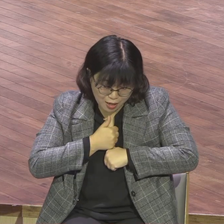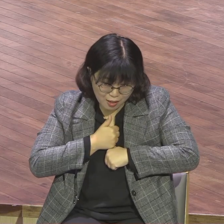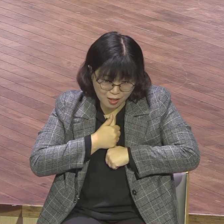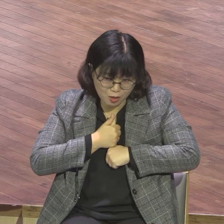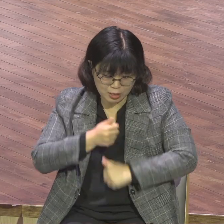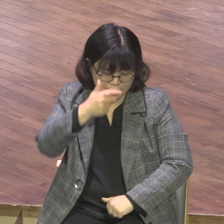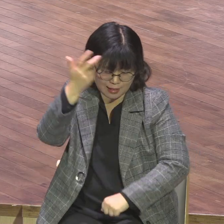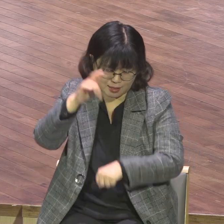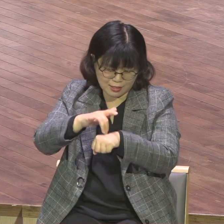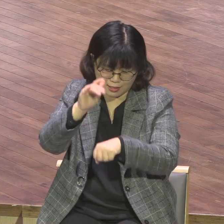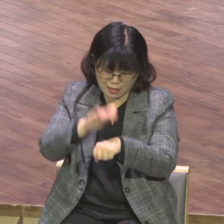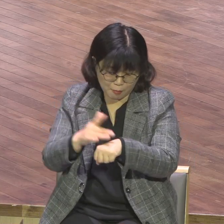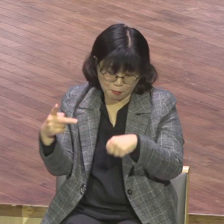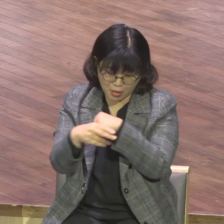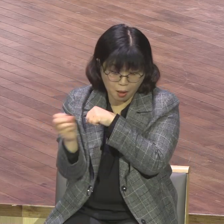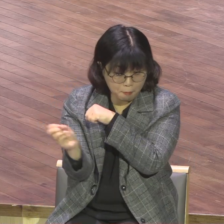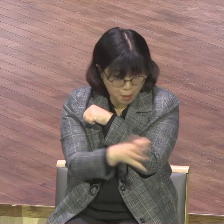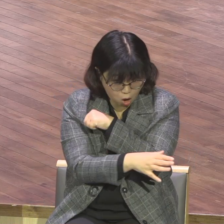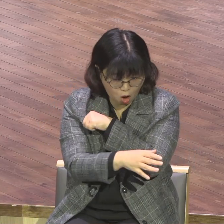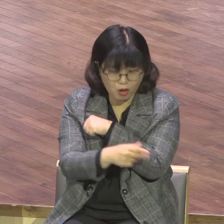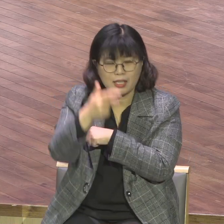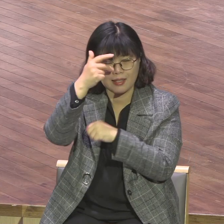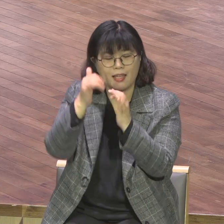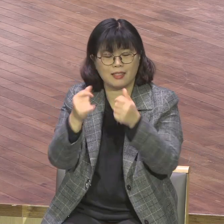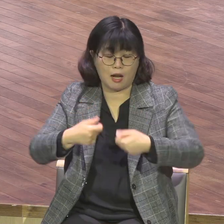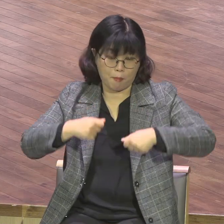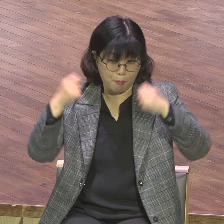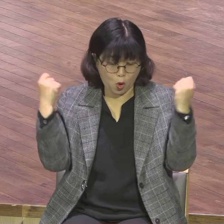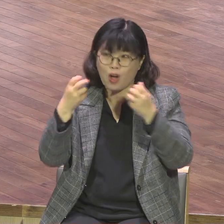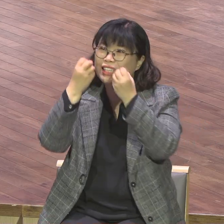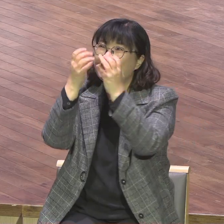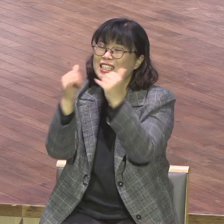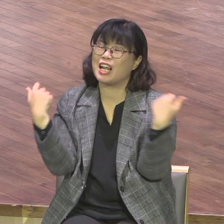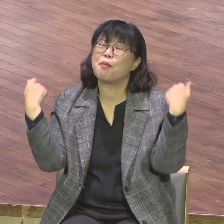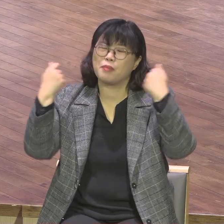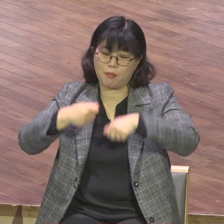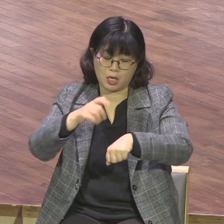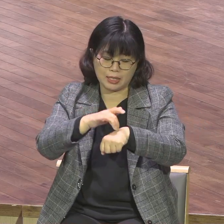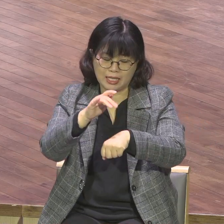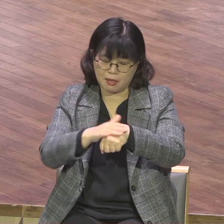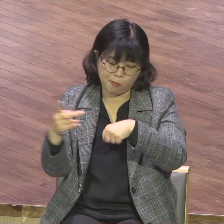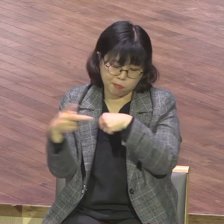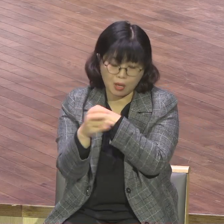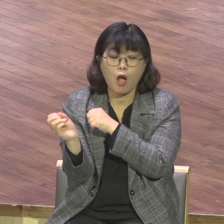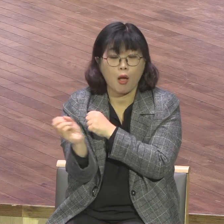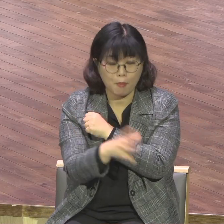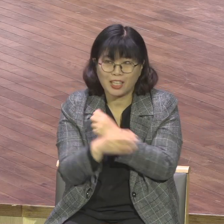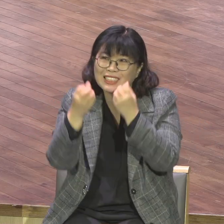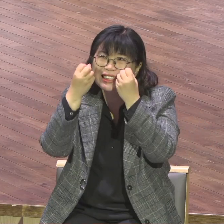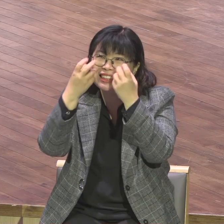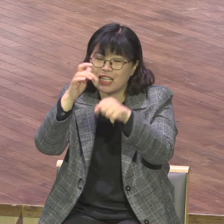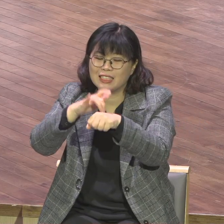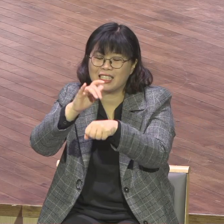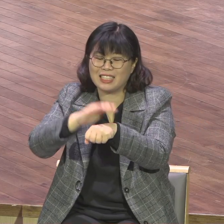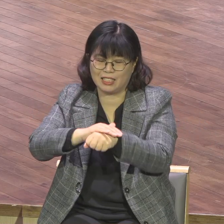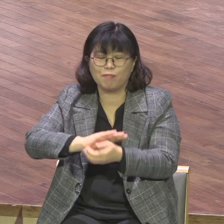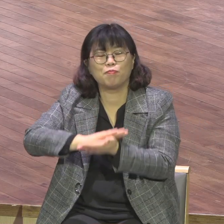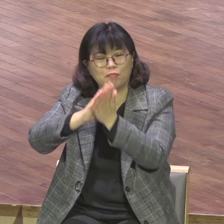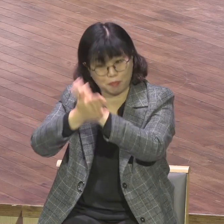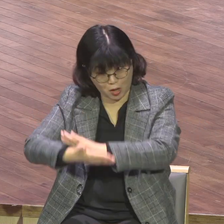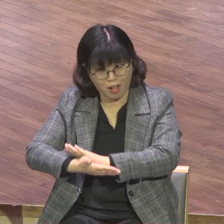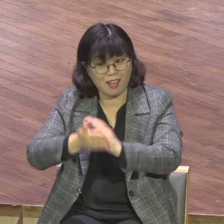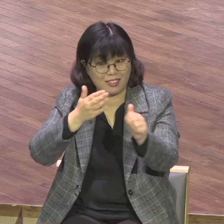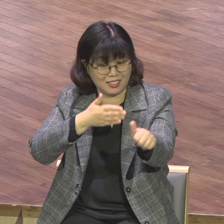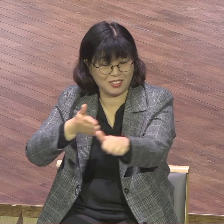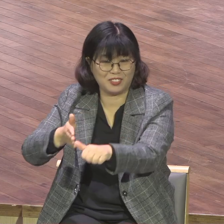입으라는 것입니다. 옛날 습관 버리고 옛날 체질 버리고 이제는 180도 신분이